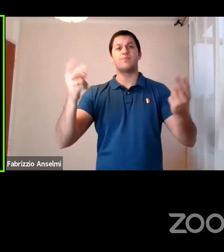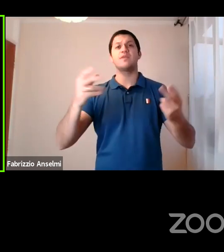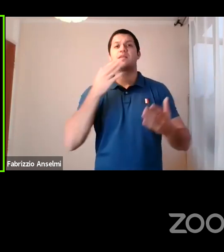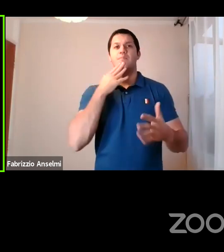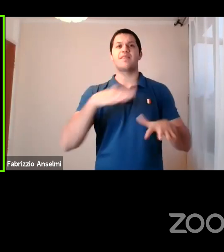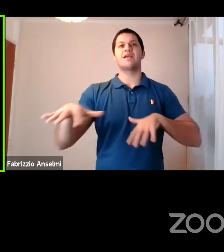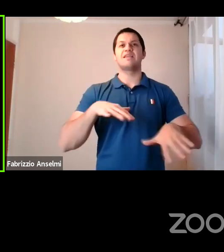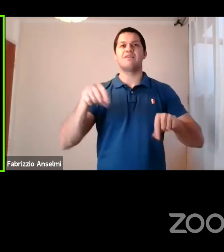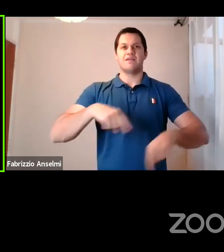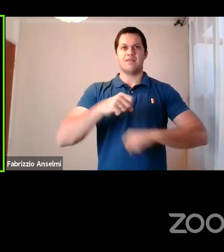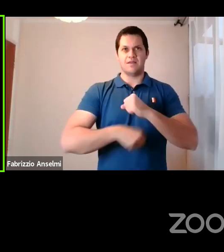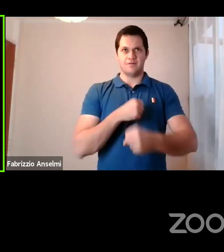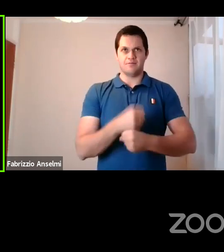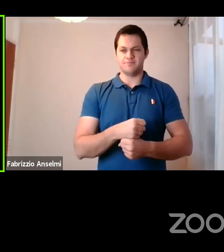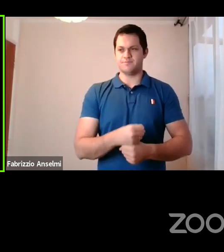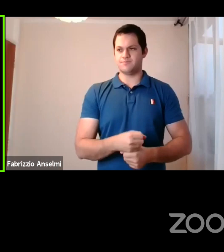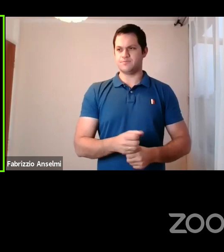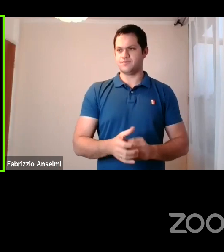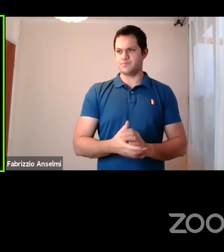año.